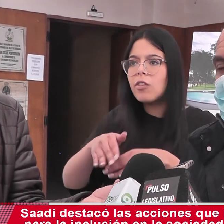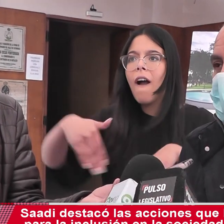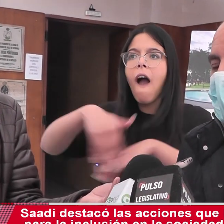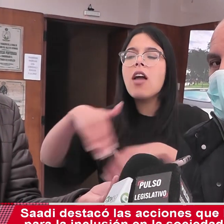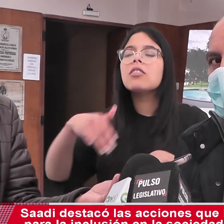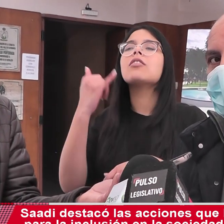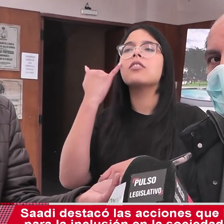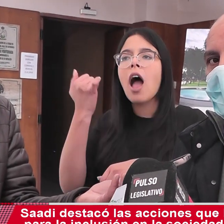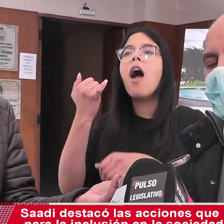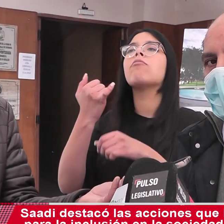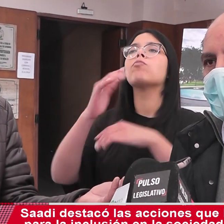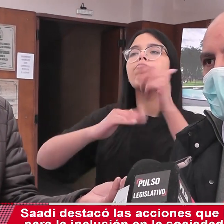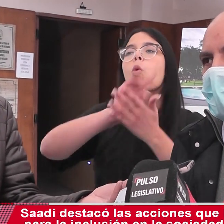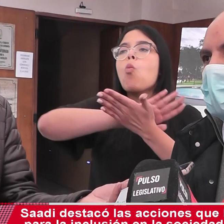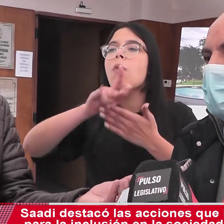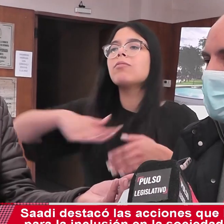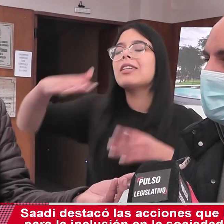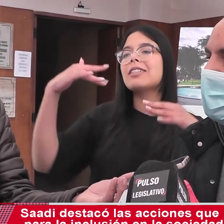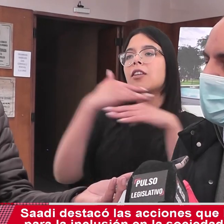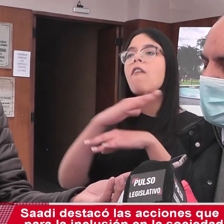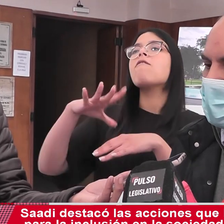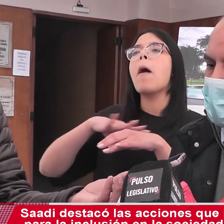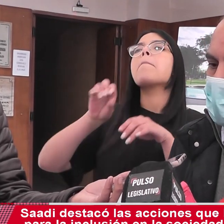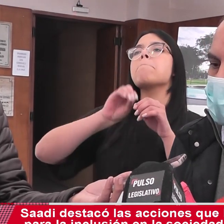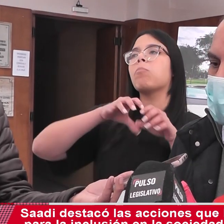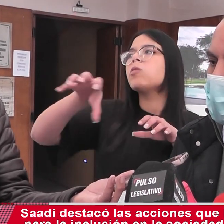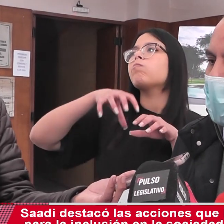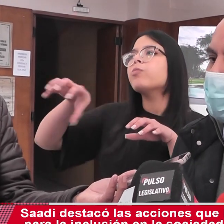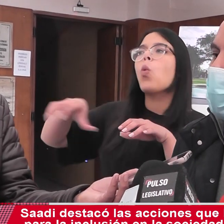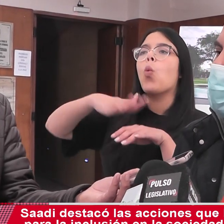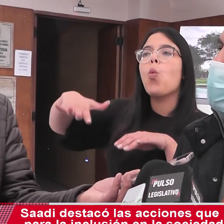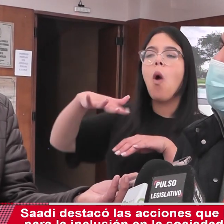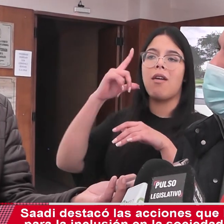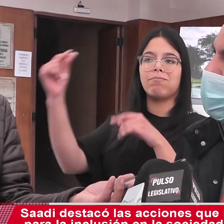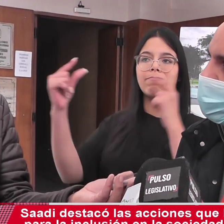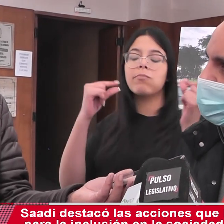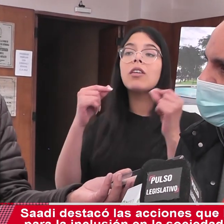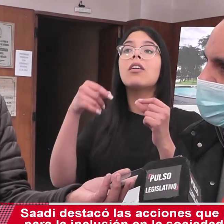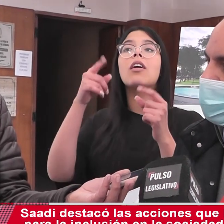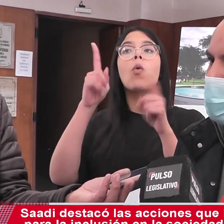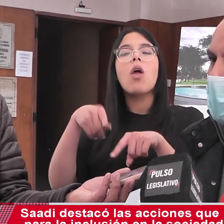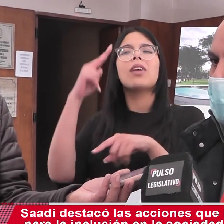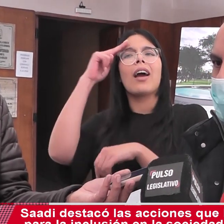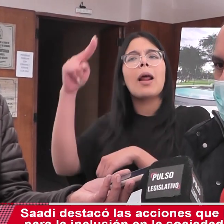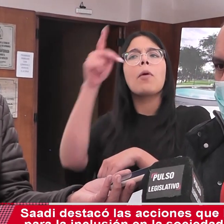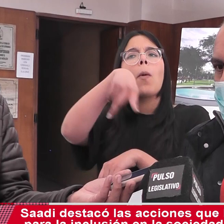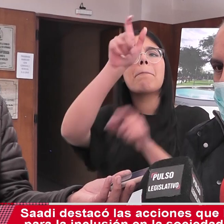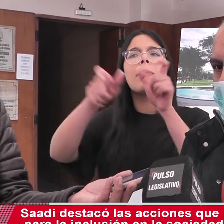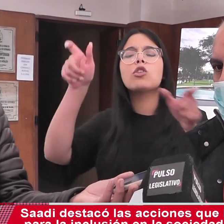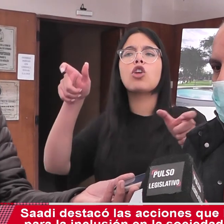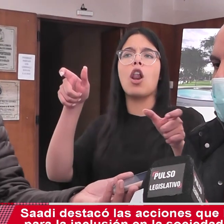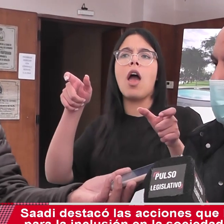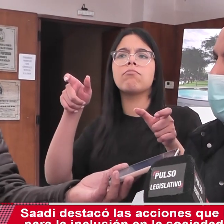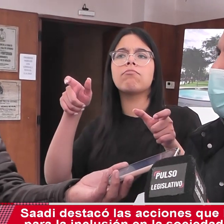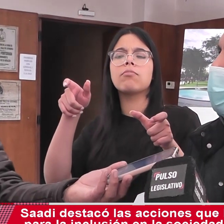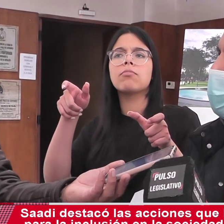intervenido todo el centro, nos falta seguir interviniendo en otros lugares. También el respeto de los ciudadanos